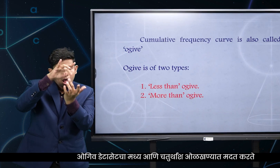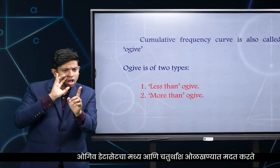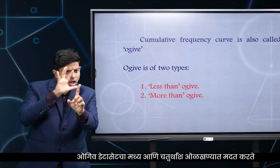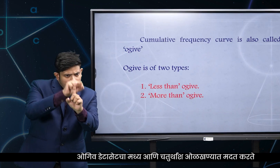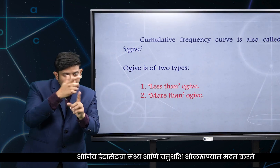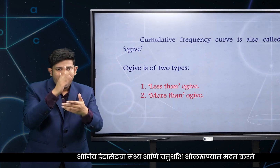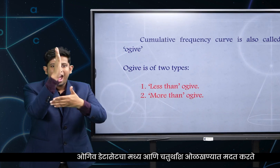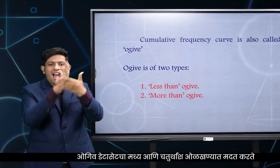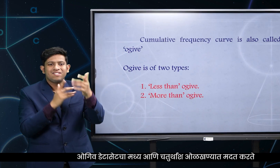मदत करतो.